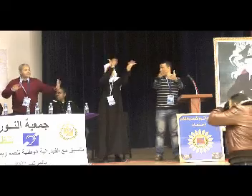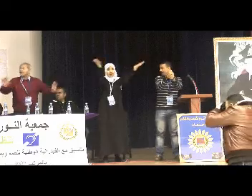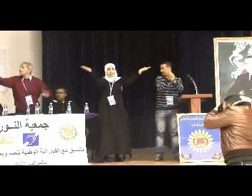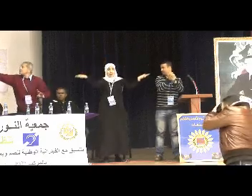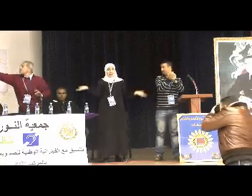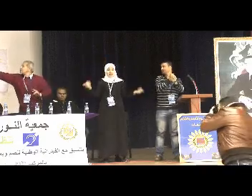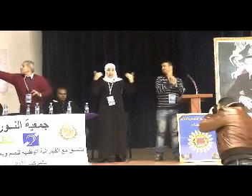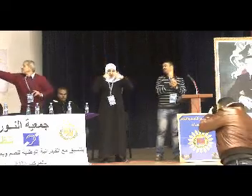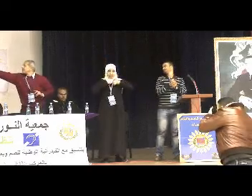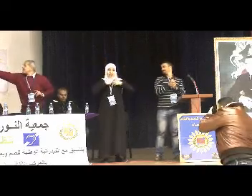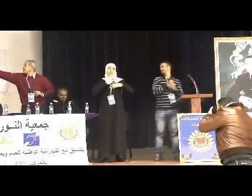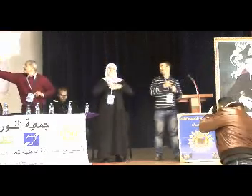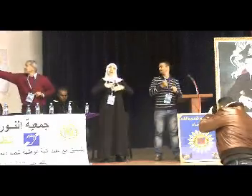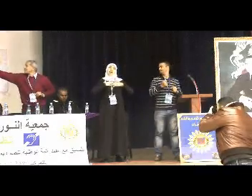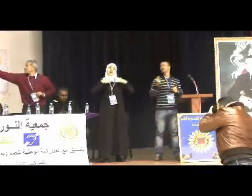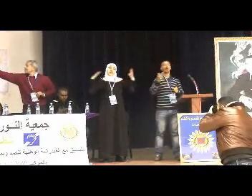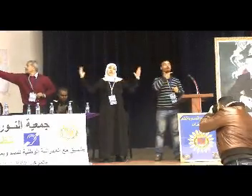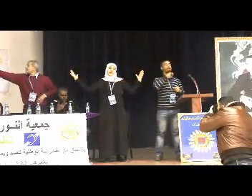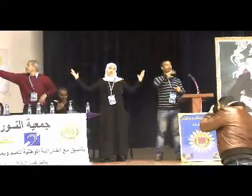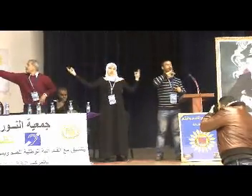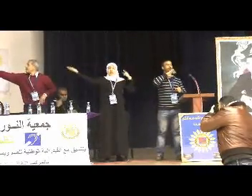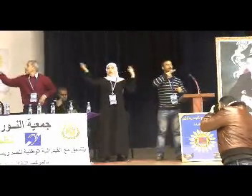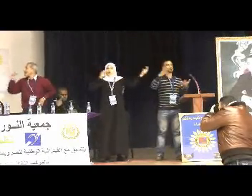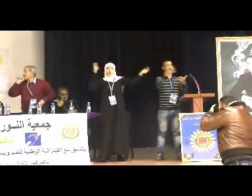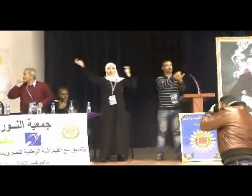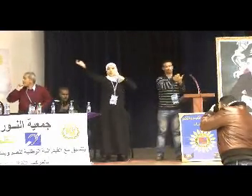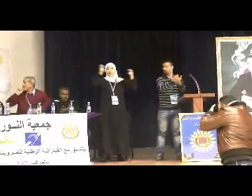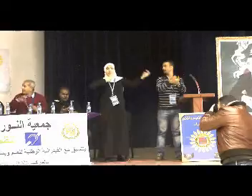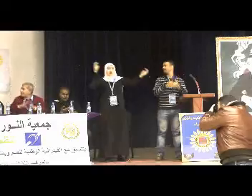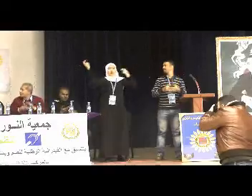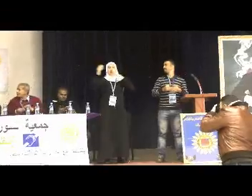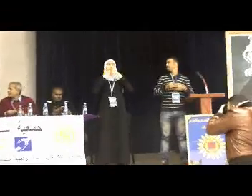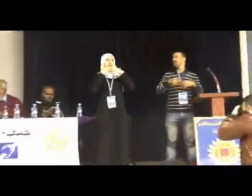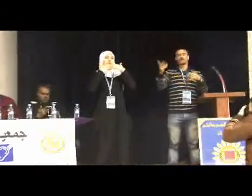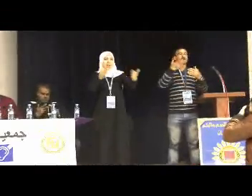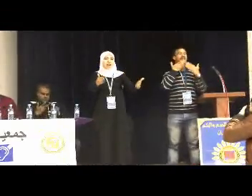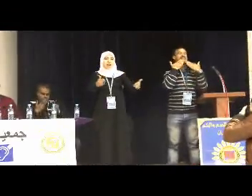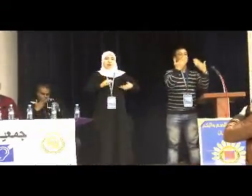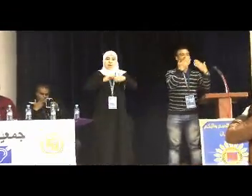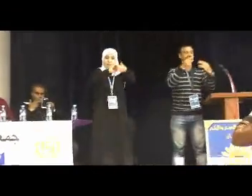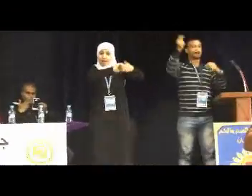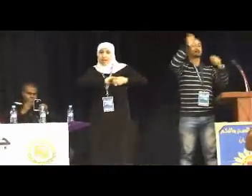أول الملك أسنان حنان بن عطاتي فلتتفضل مشكورة.